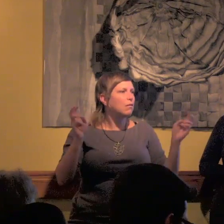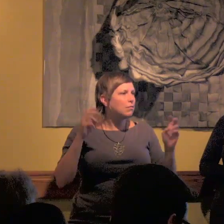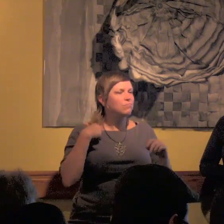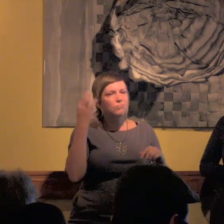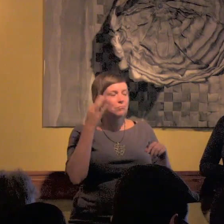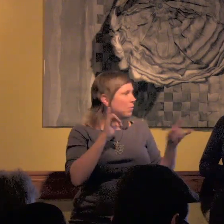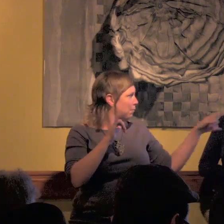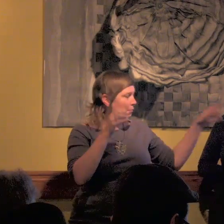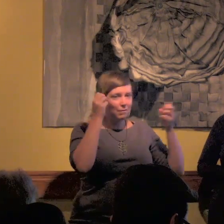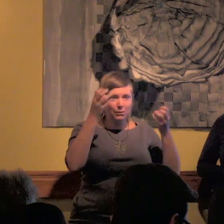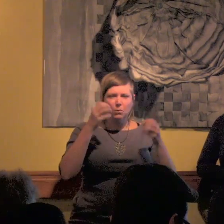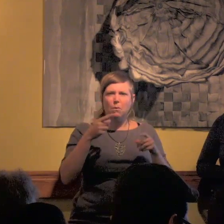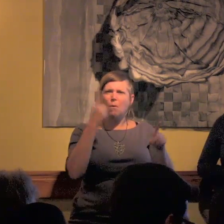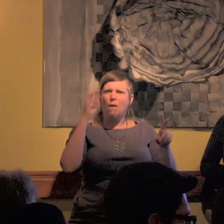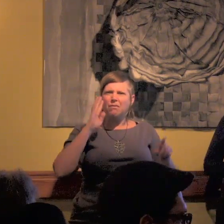finissent par s'accumuler.